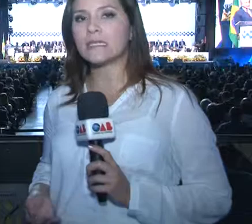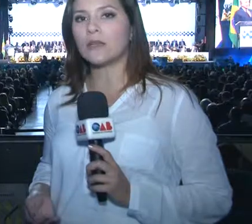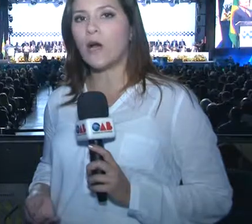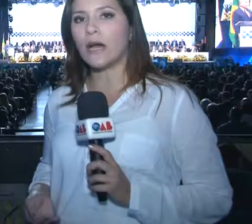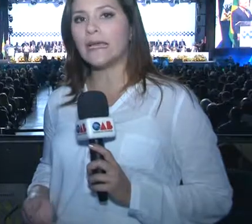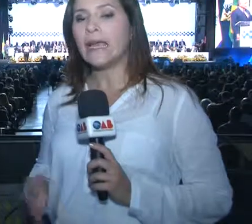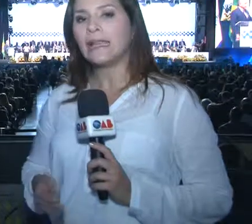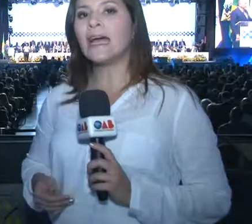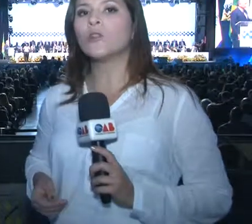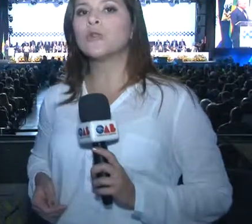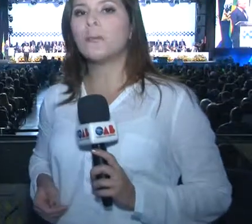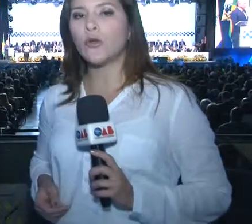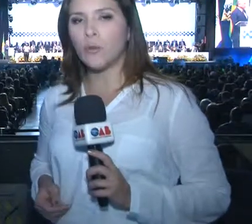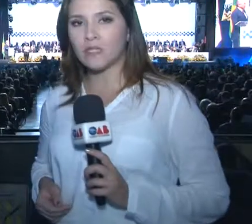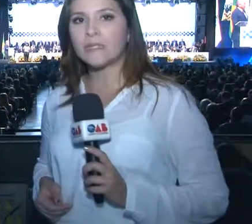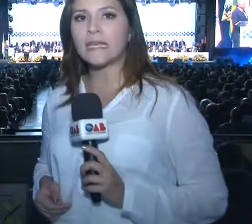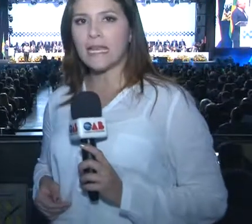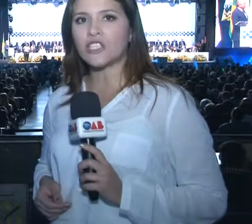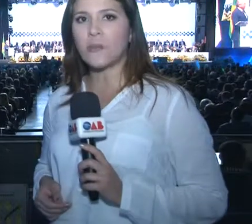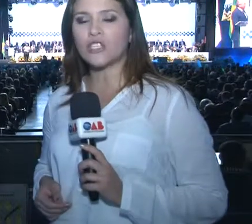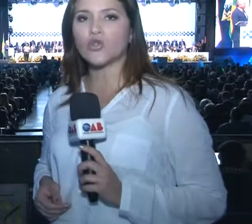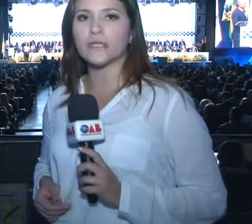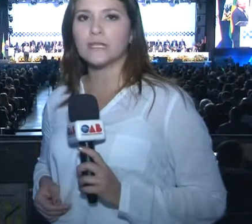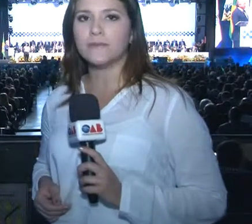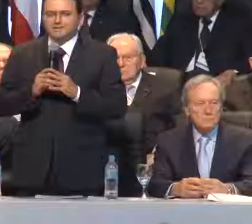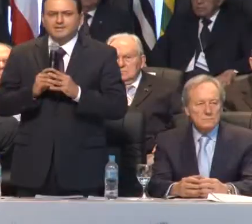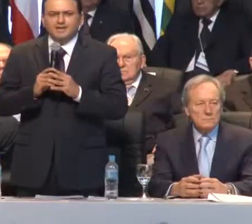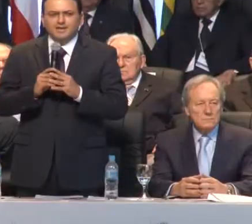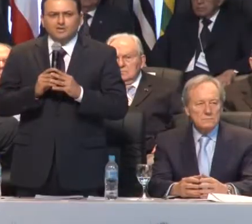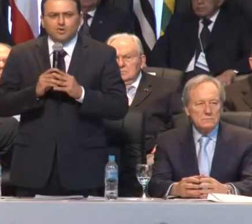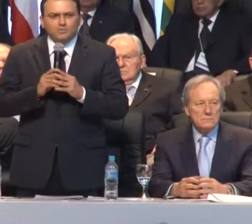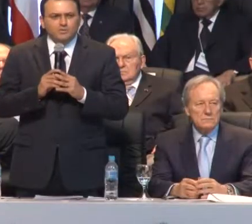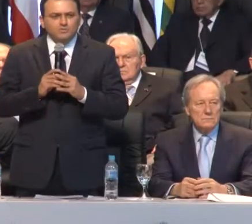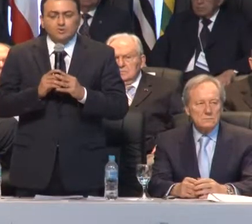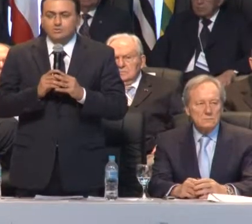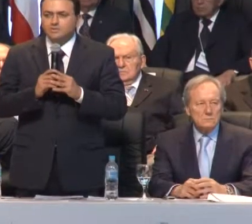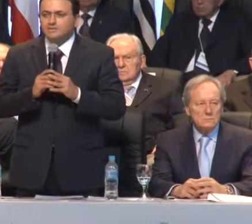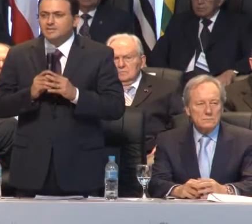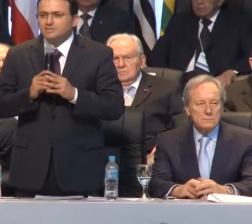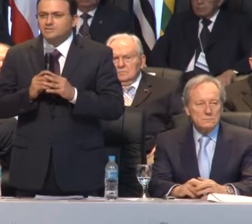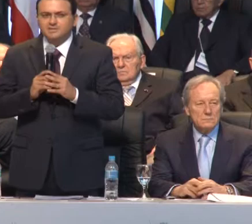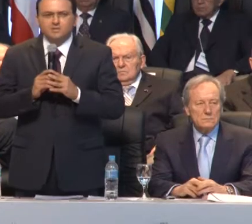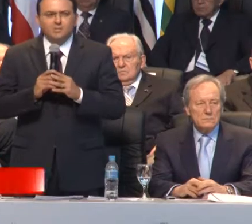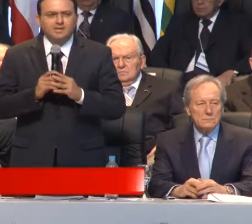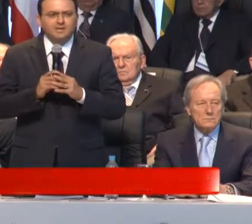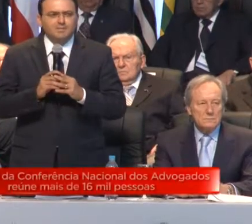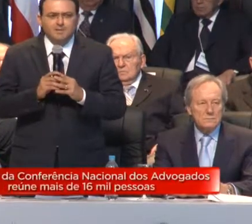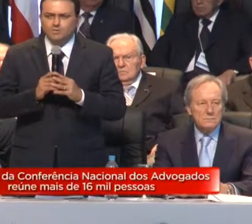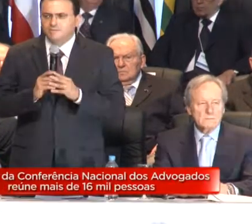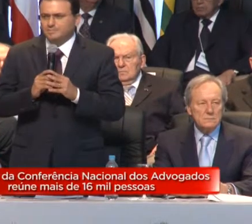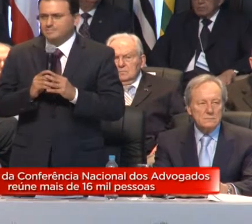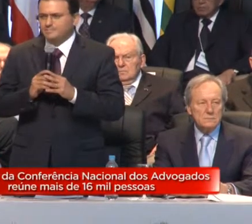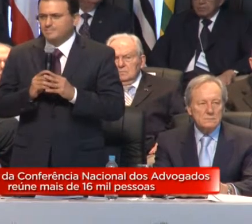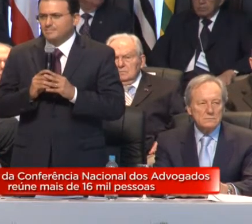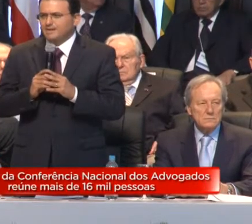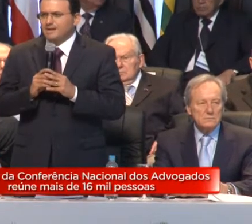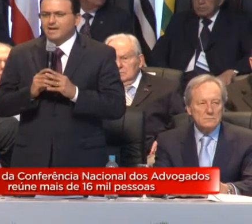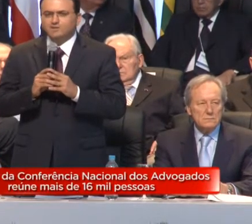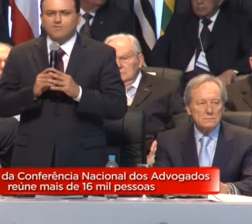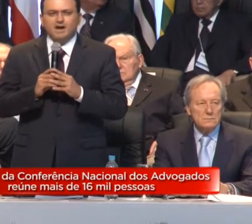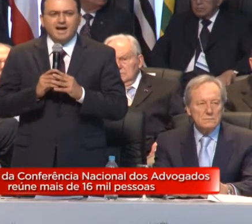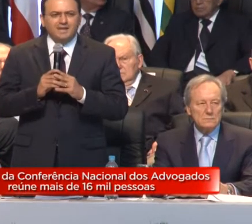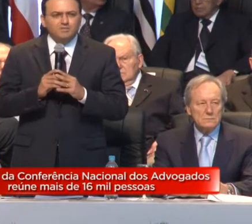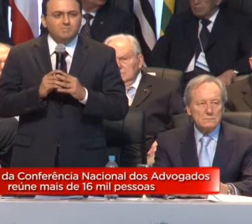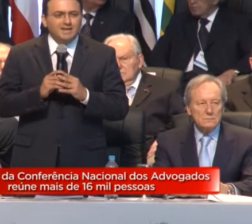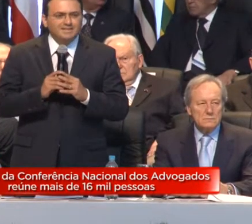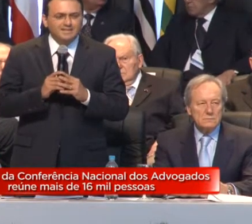a posição da ordem na luta por uma sociedade mais justa. Logo no início da cerimônia, o presidente nacional da OAB